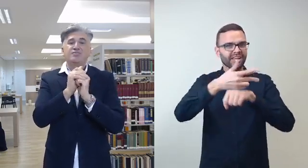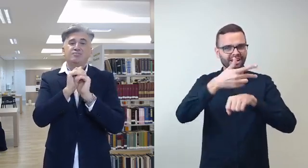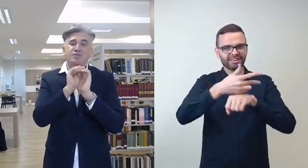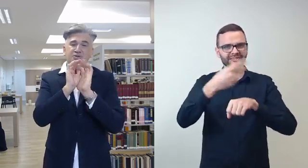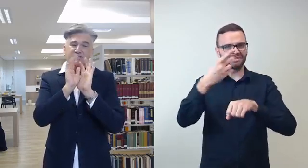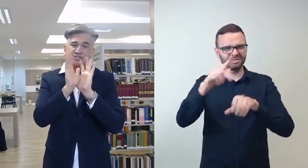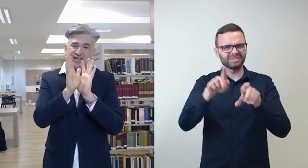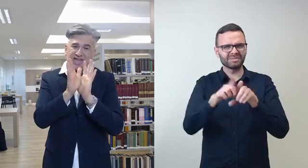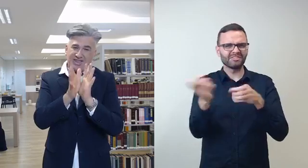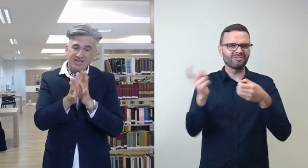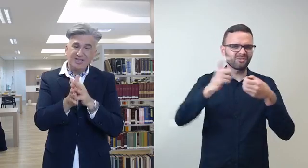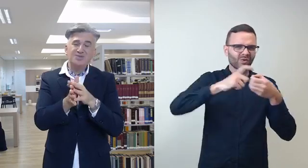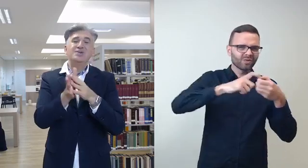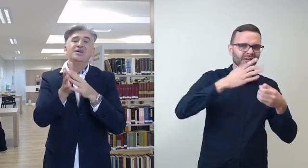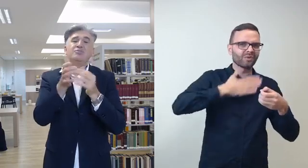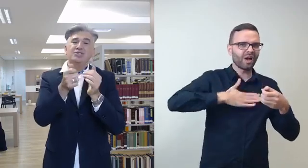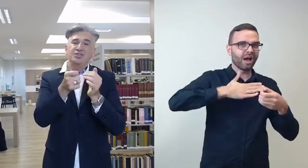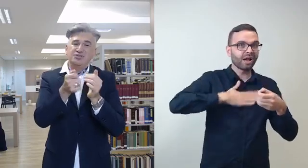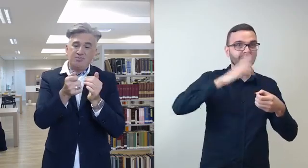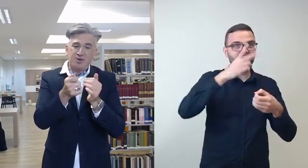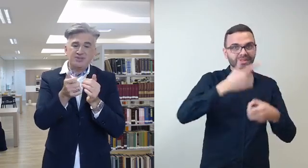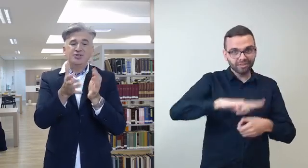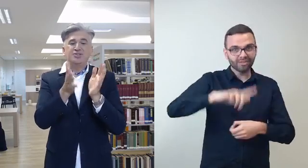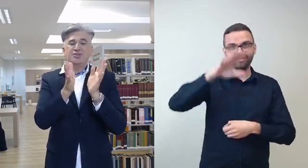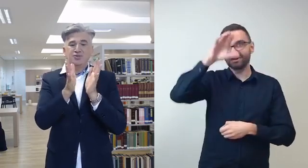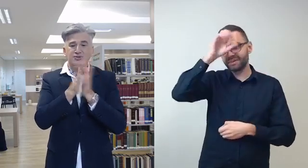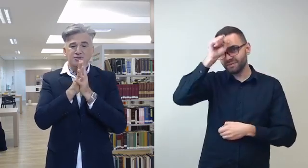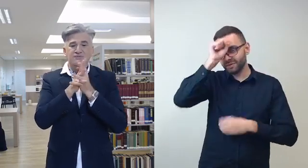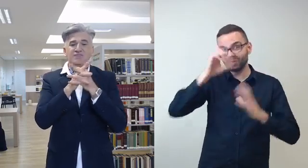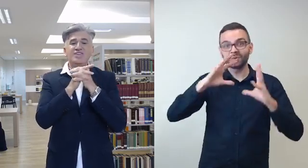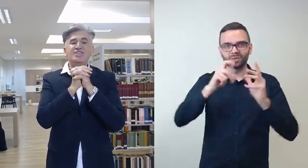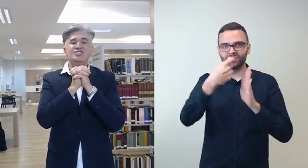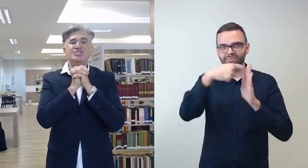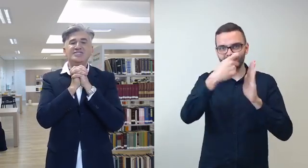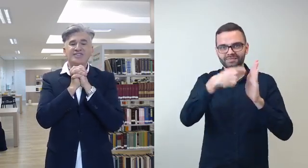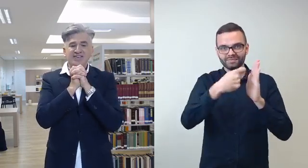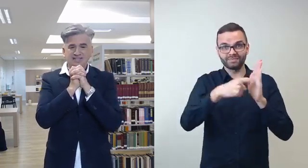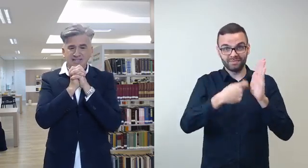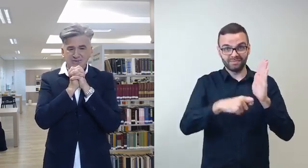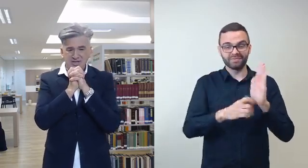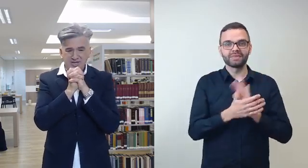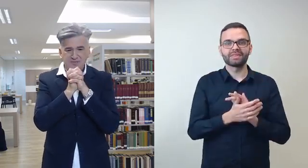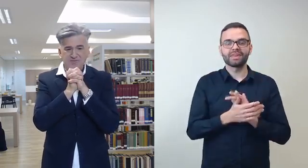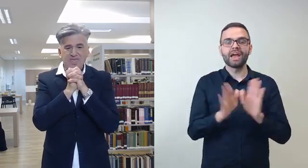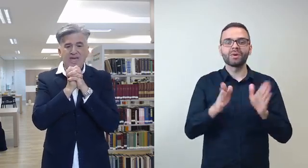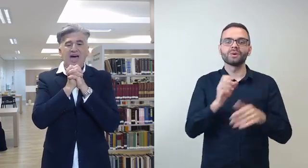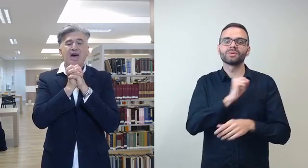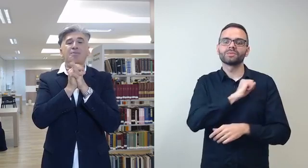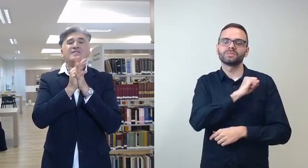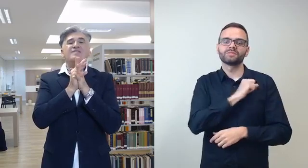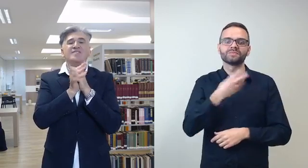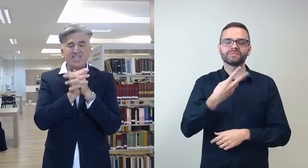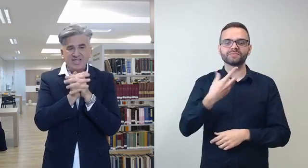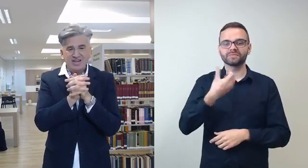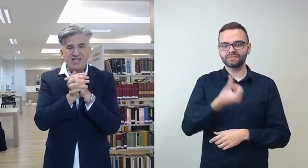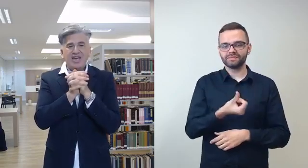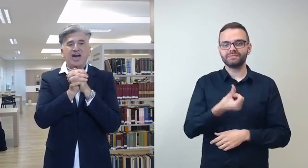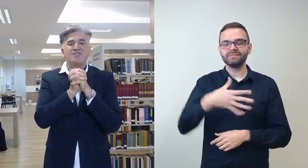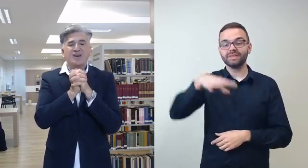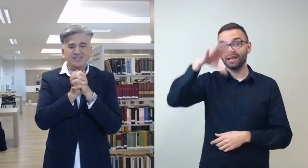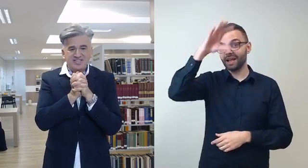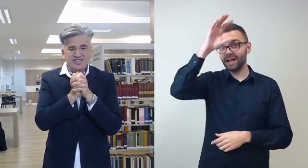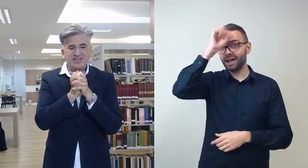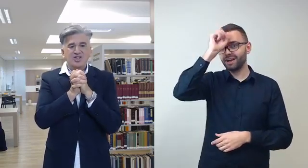você vai poder botar devagarinho, botando o seu pause e anotando tudo. 26 terminando, aprender